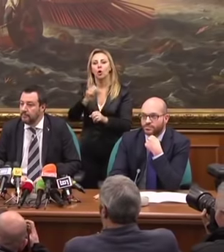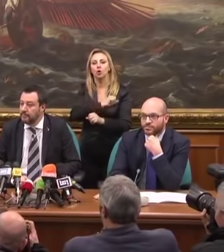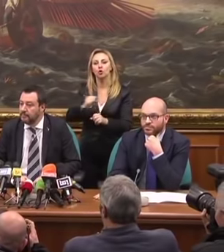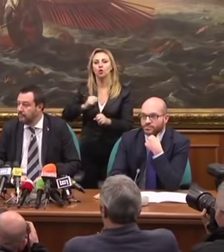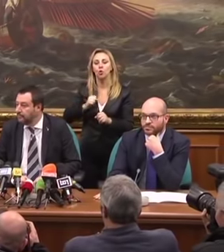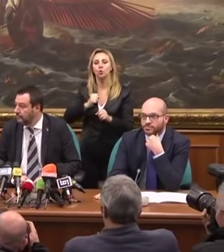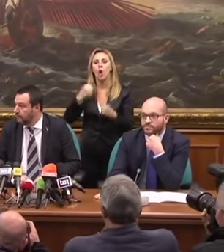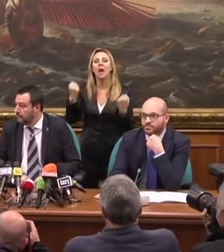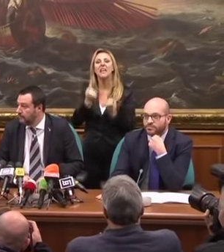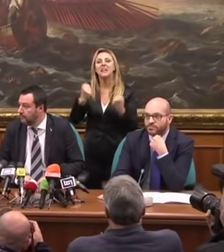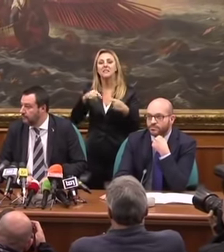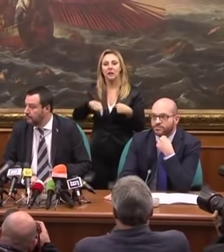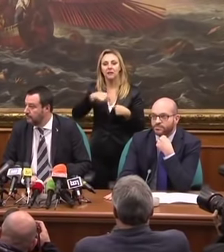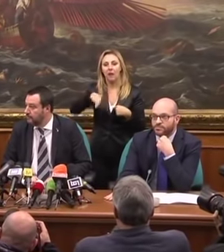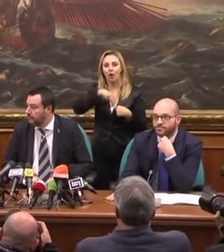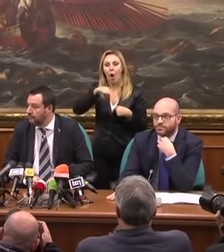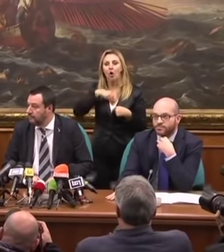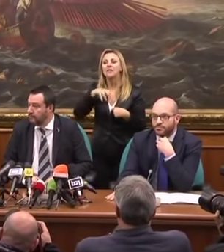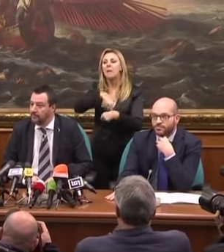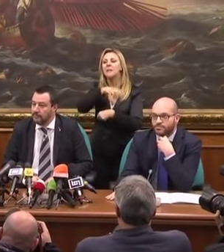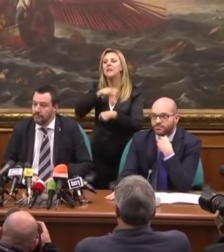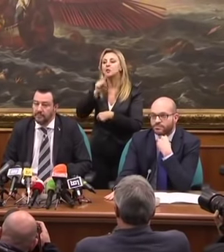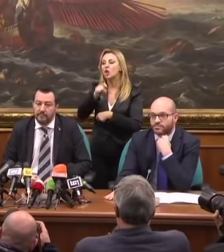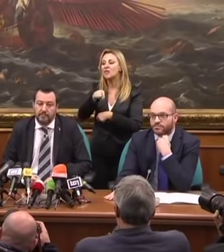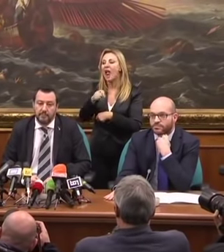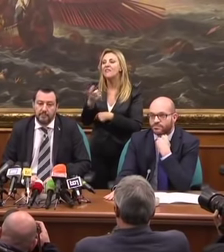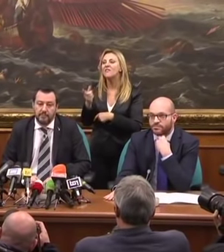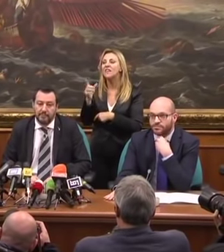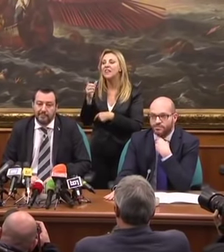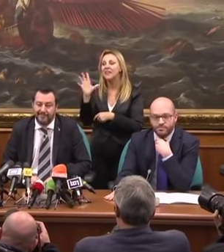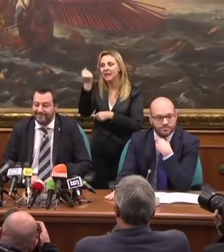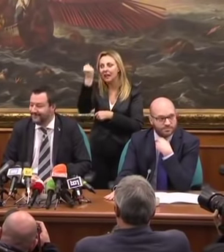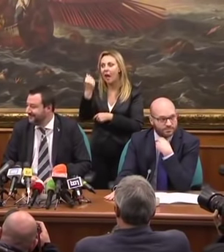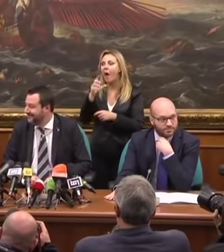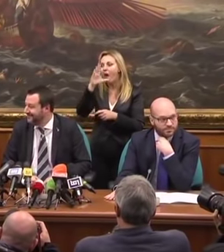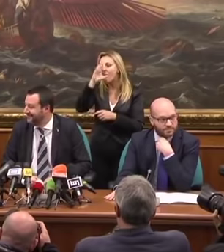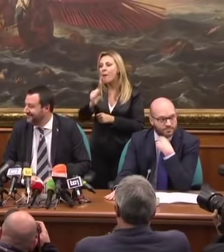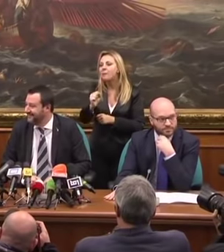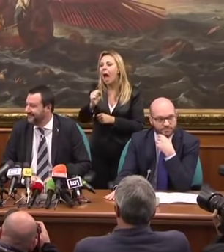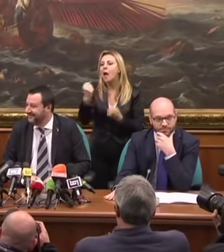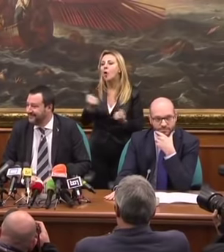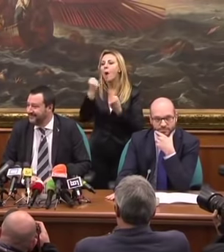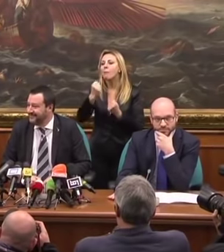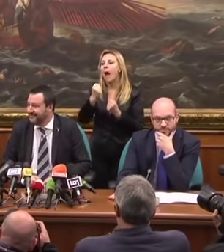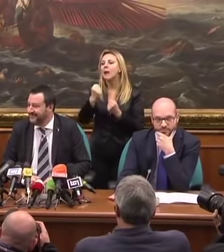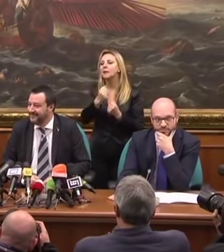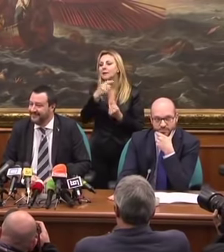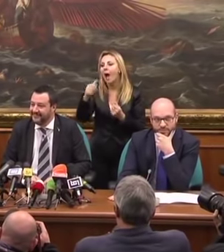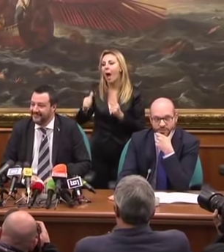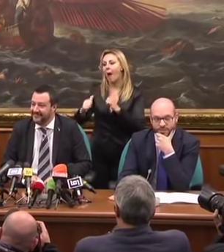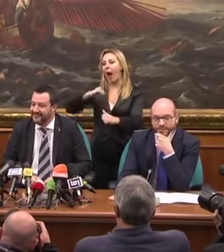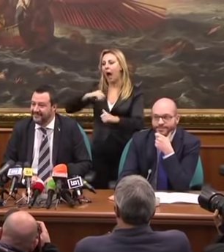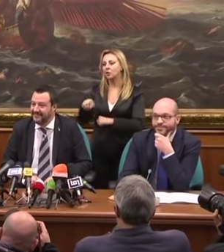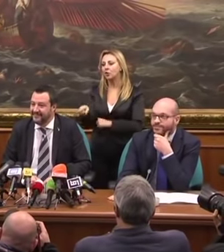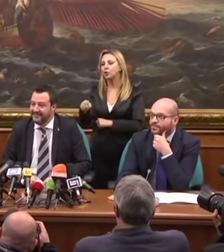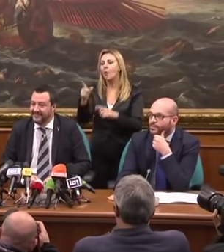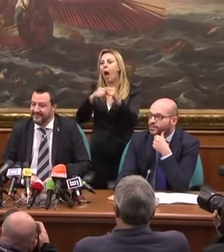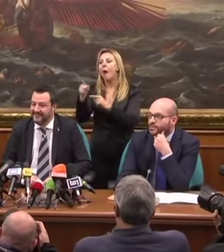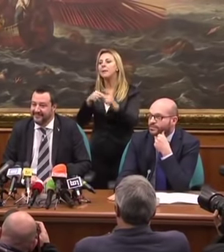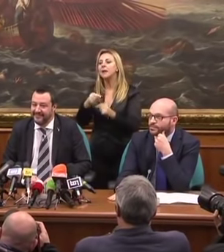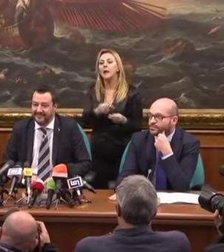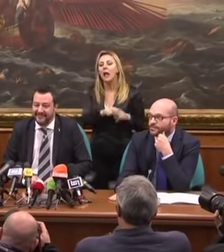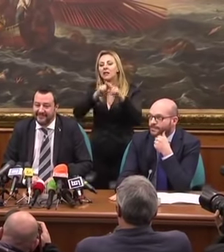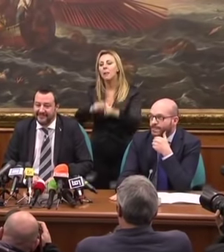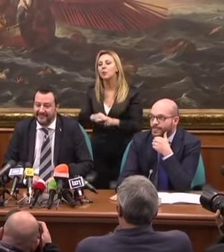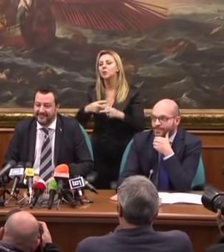nostra iniziativa era stata annunciata dal ministro Salvini a febbraio in campagna elettorale, è stata elaborata ad aprile e